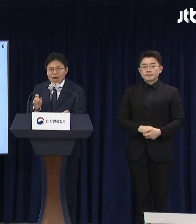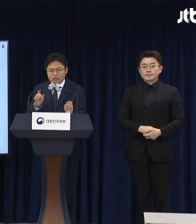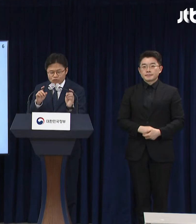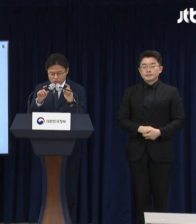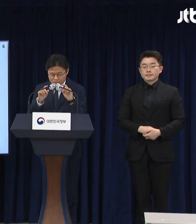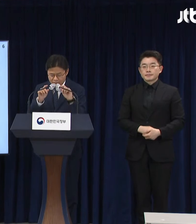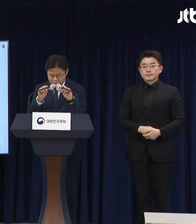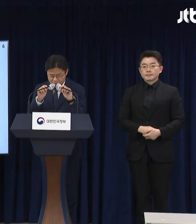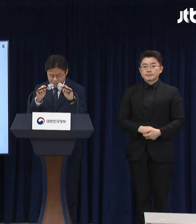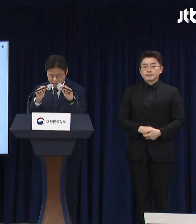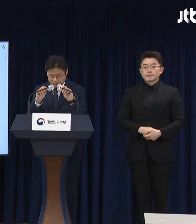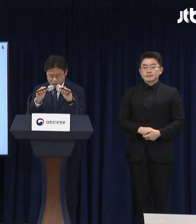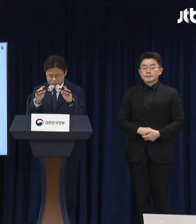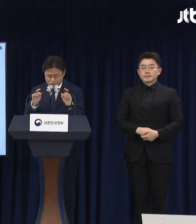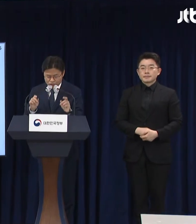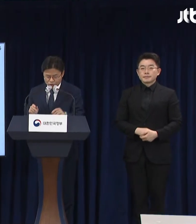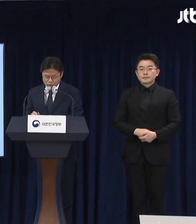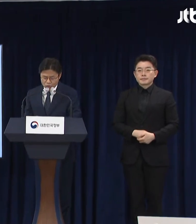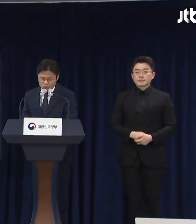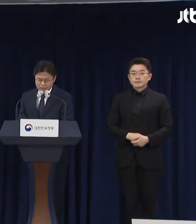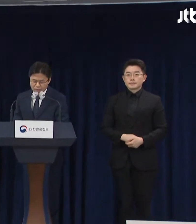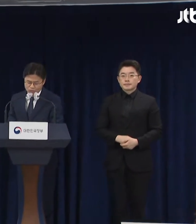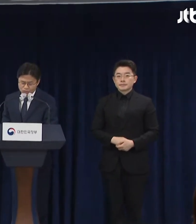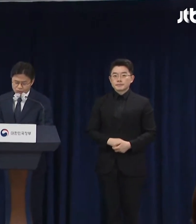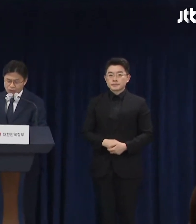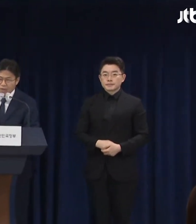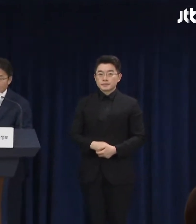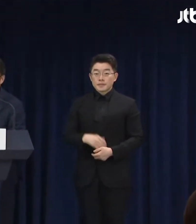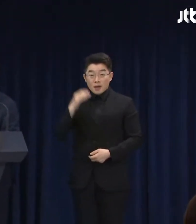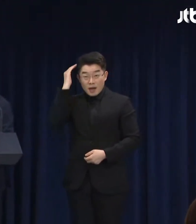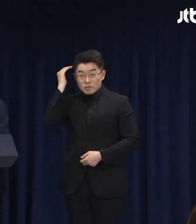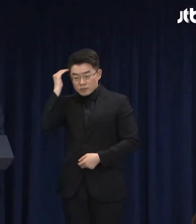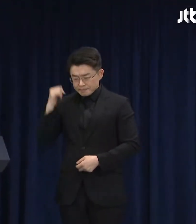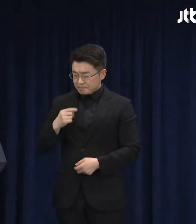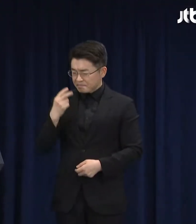이 희석 방출 설비는 저희들이 중점적으로 확인한 부분은